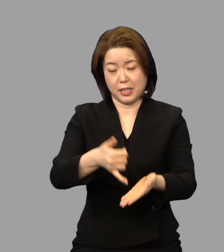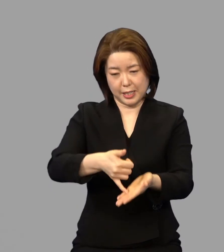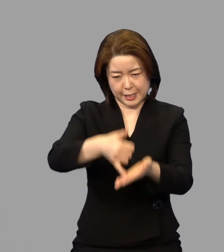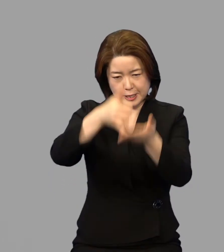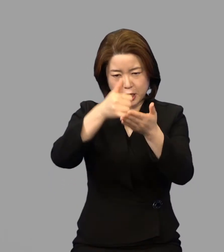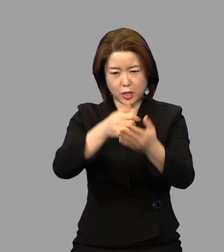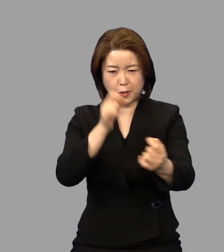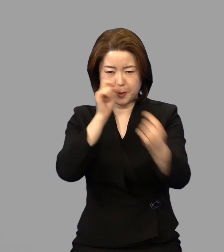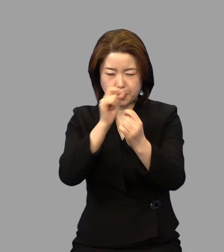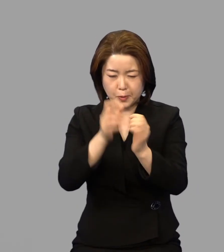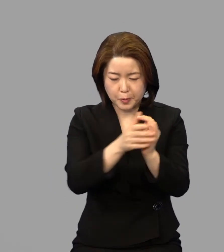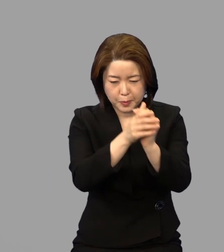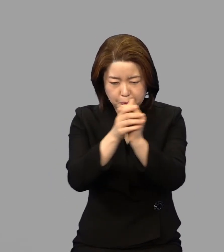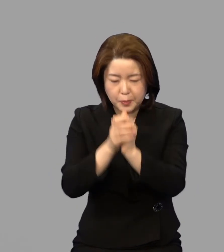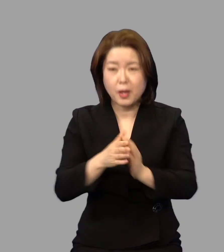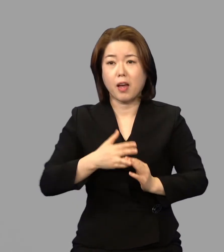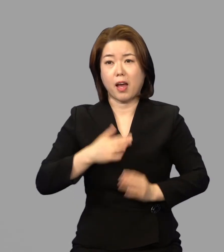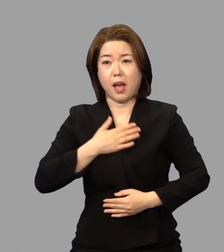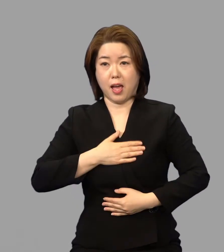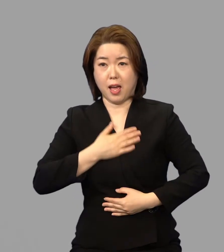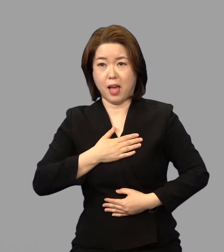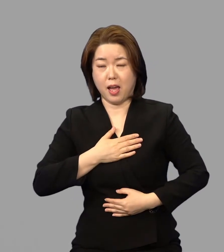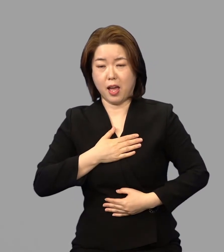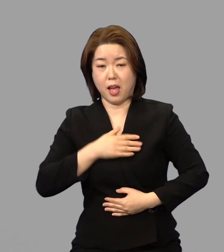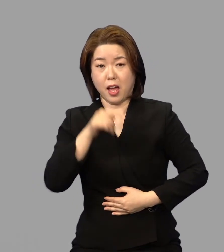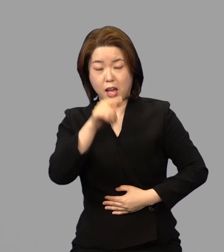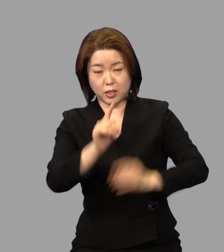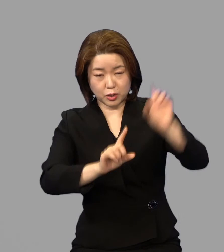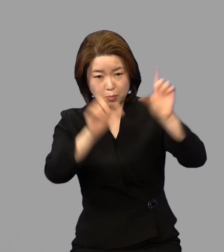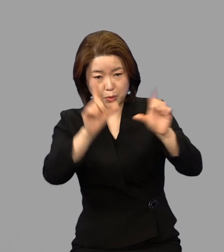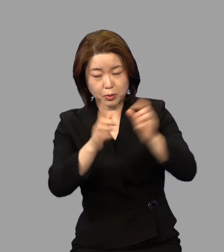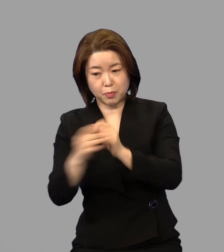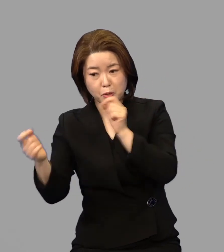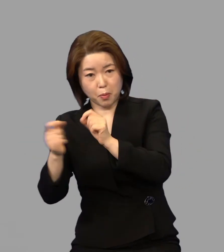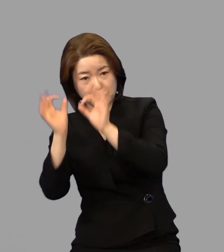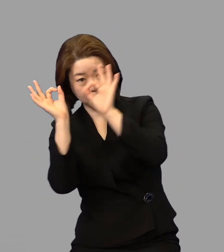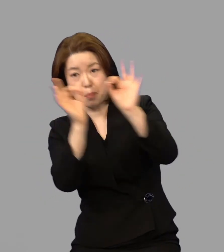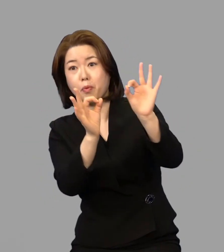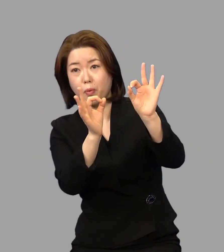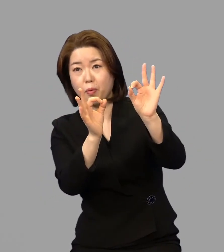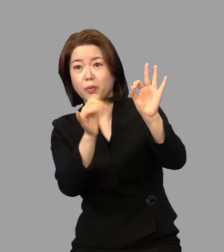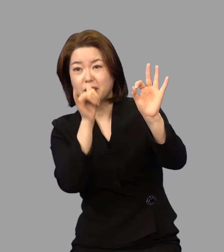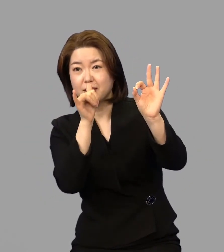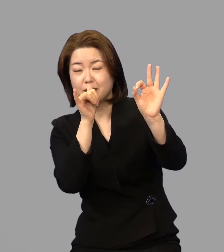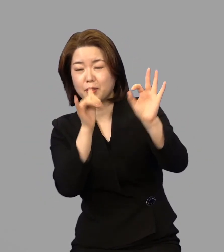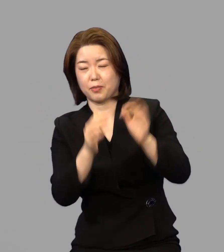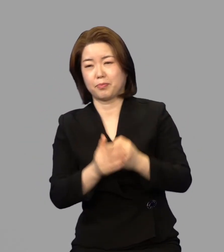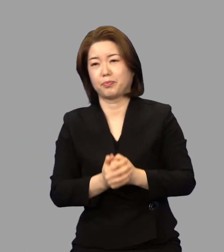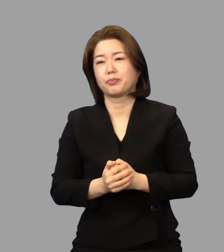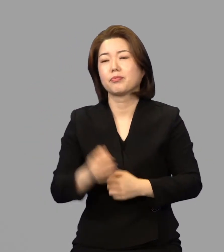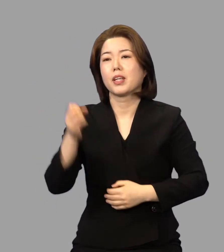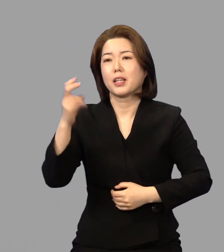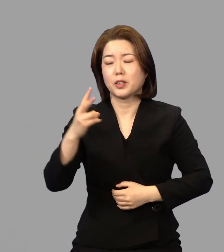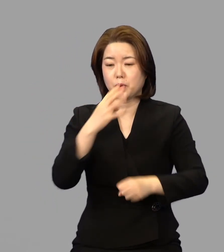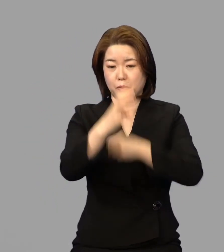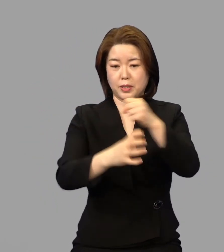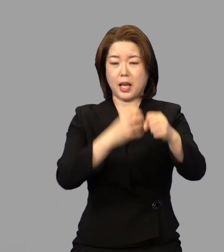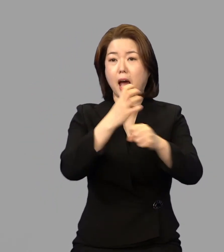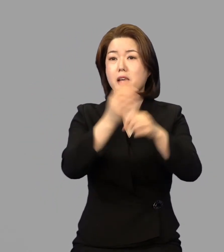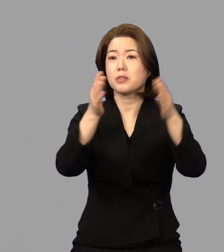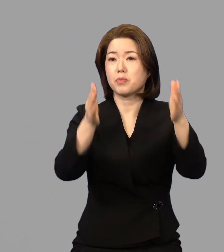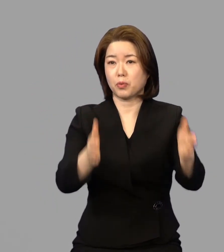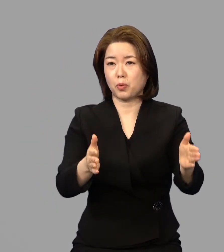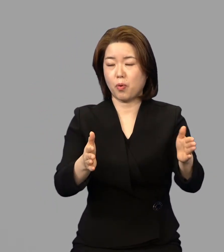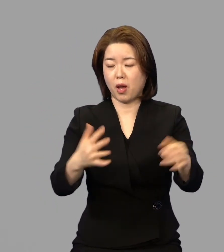인격적이고 친밀하게 아는지 그걸 옆에서 지켜는 보았습니다. 그리고 40년 동안